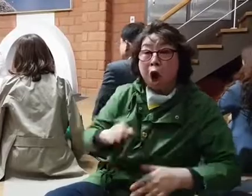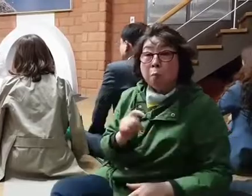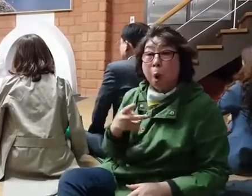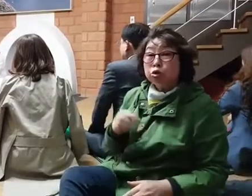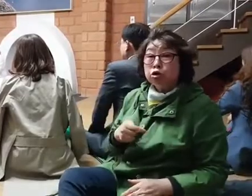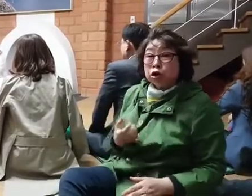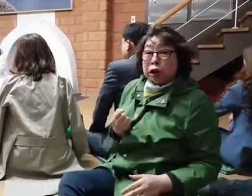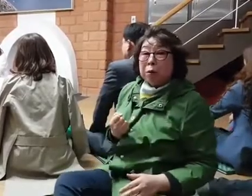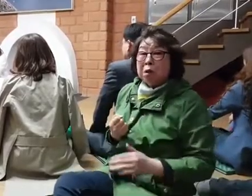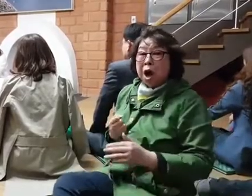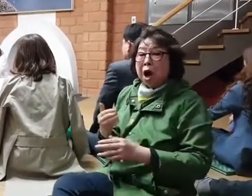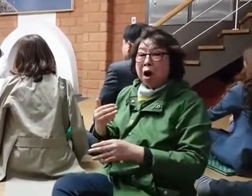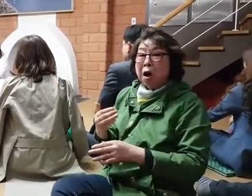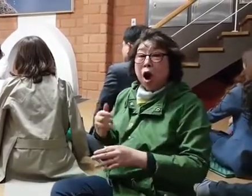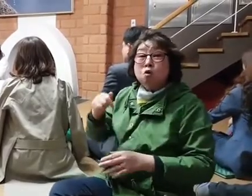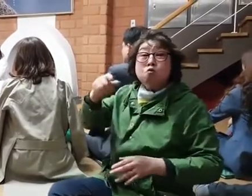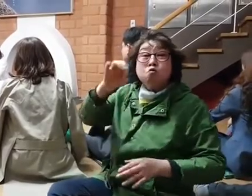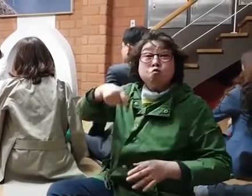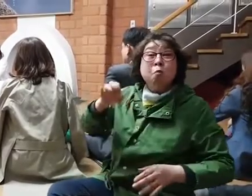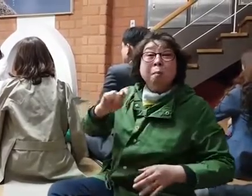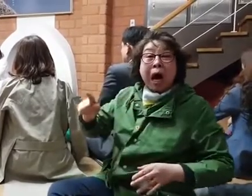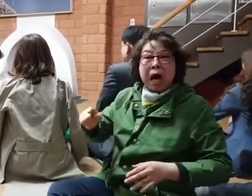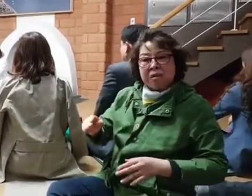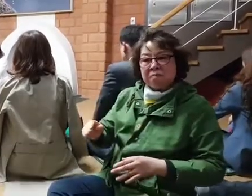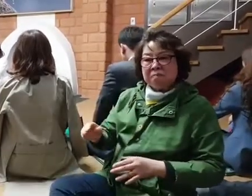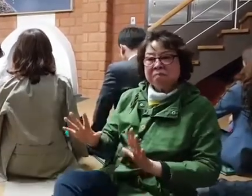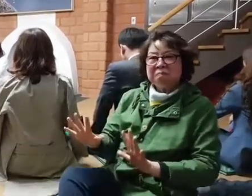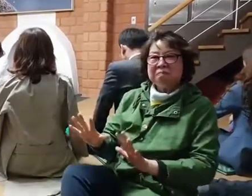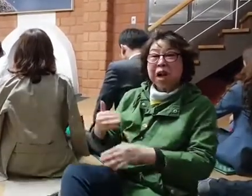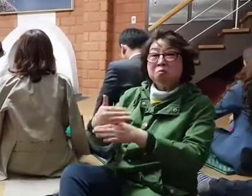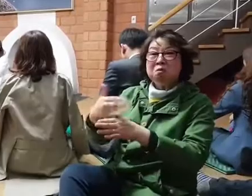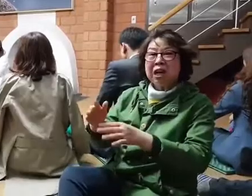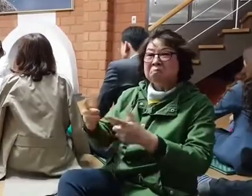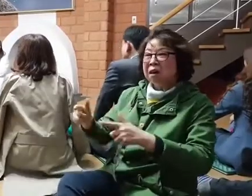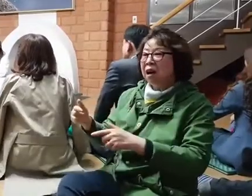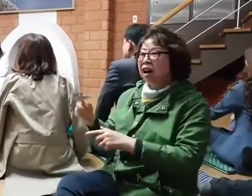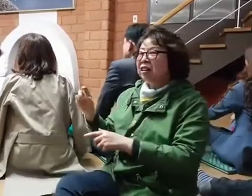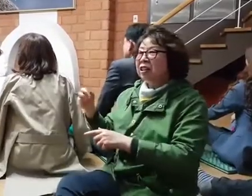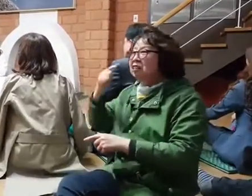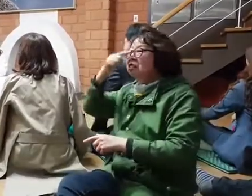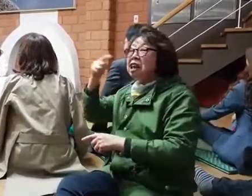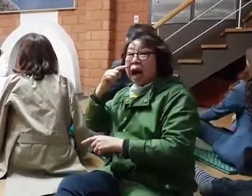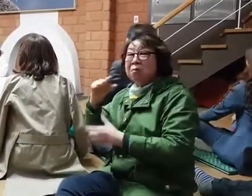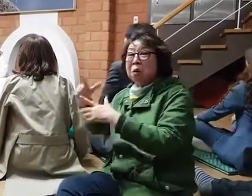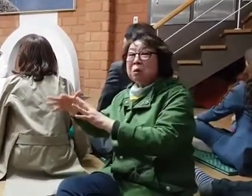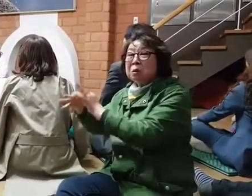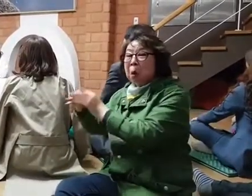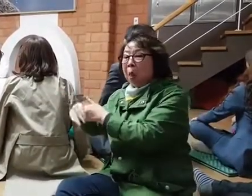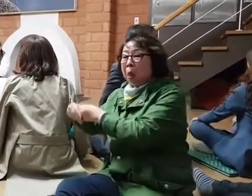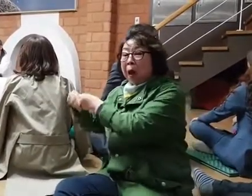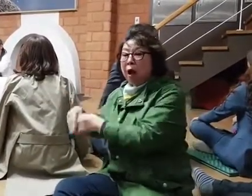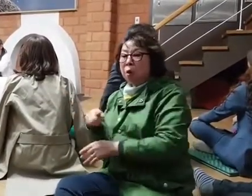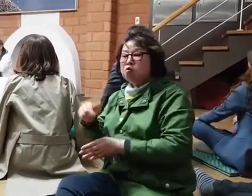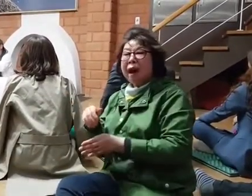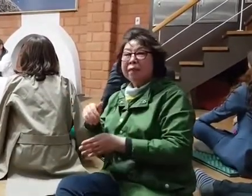잡았을 때는 이제 우파가 잡았을 때는 막 자꾸 이렇게 하고 서양이고 이런 선진국이 이런 데 하고 손을 잡고